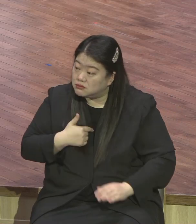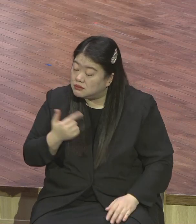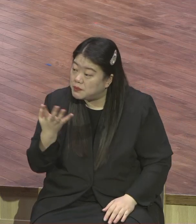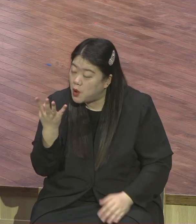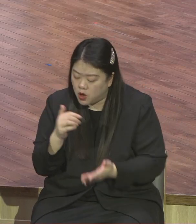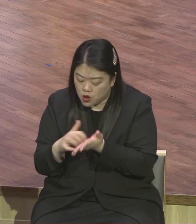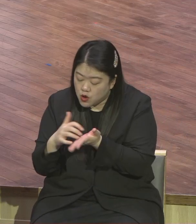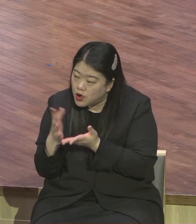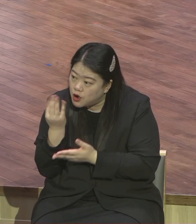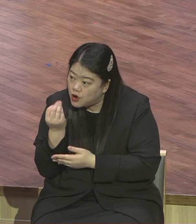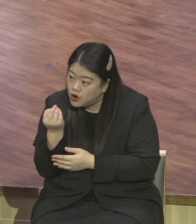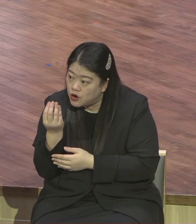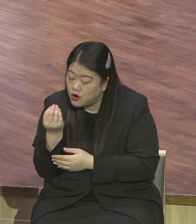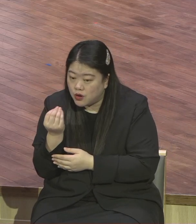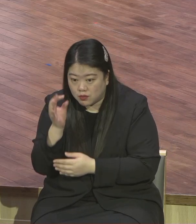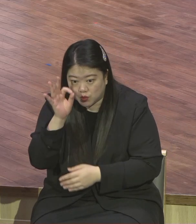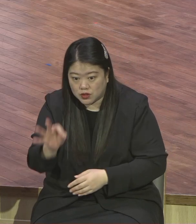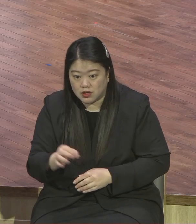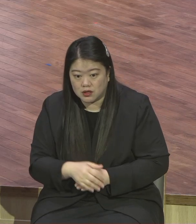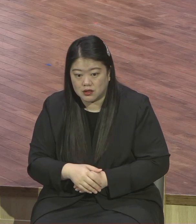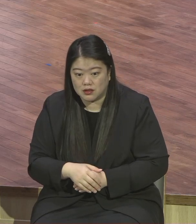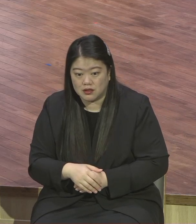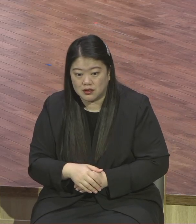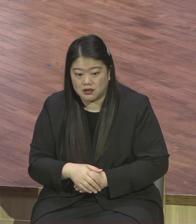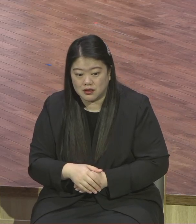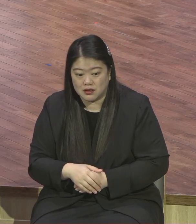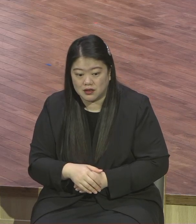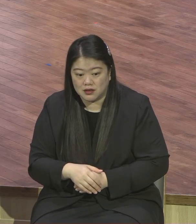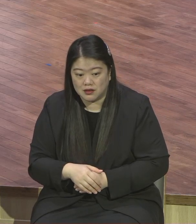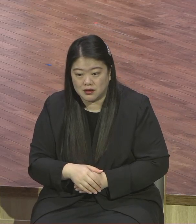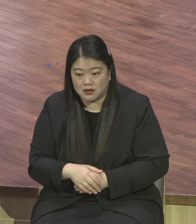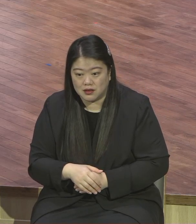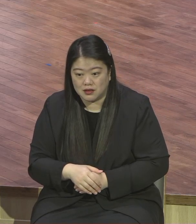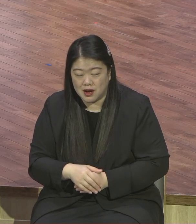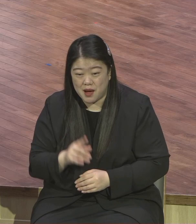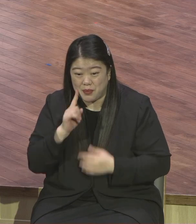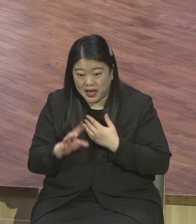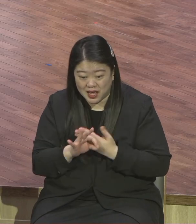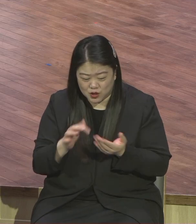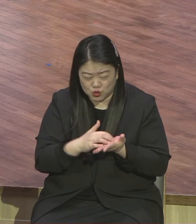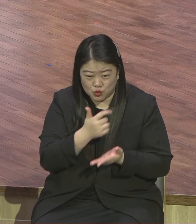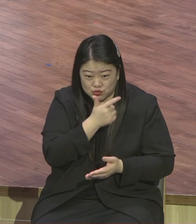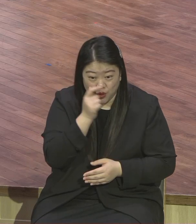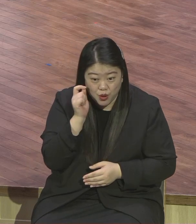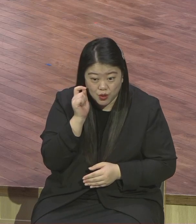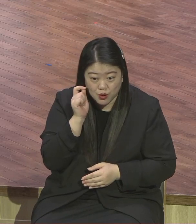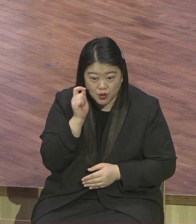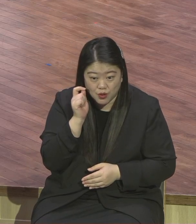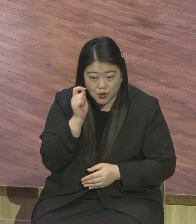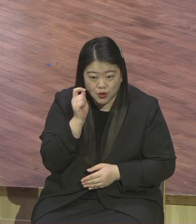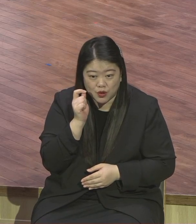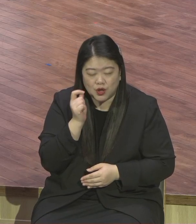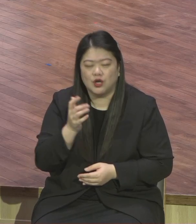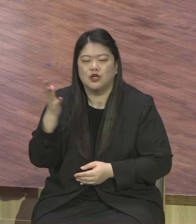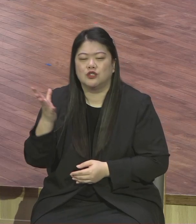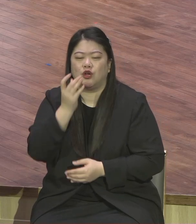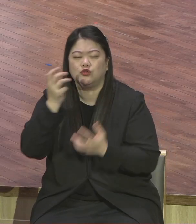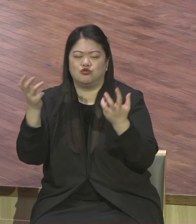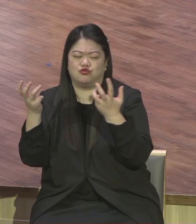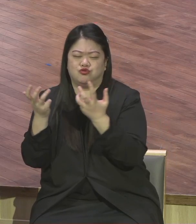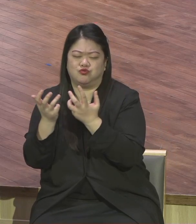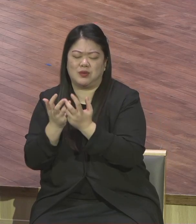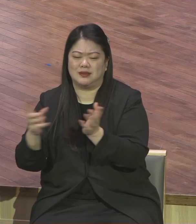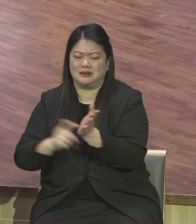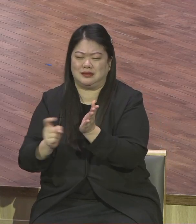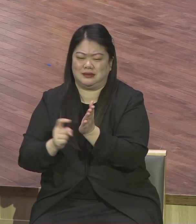그러나 우리 안에 내 안에 계신 성령께서 그것을 가능하게